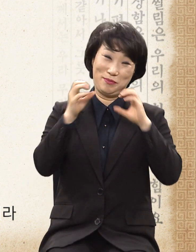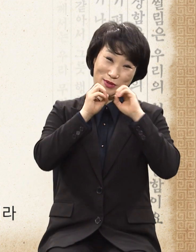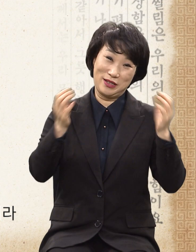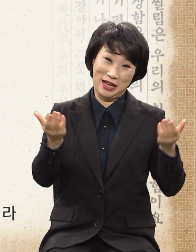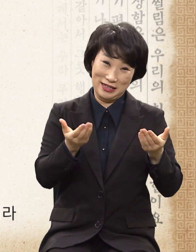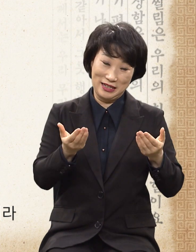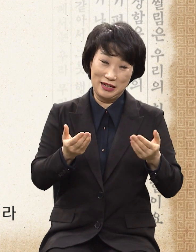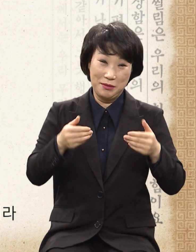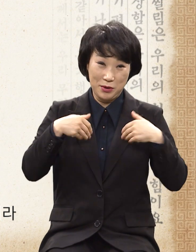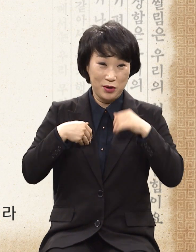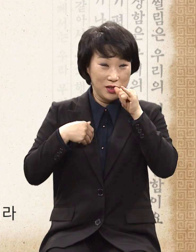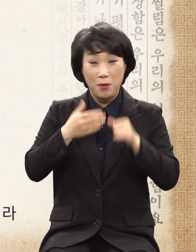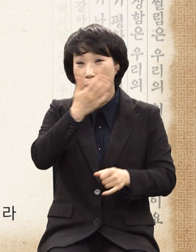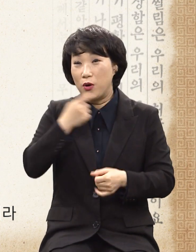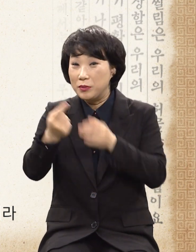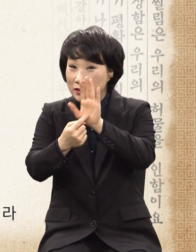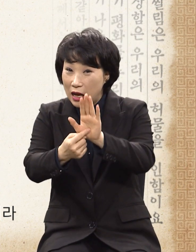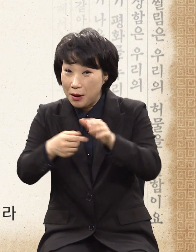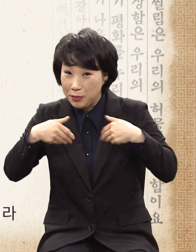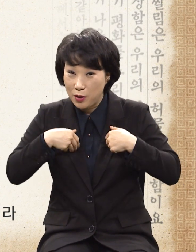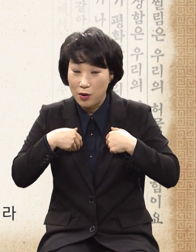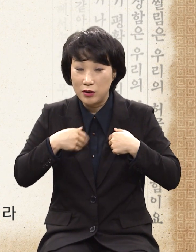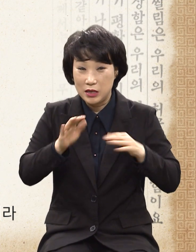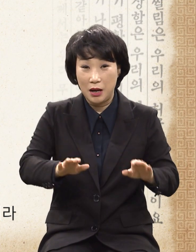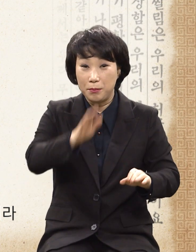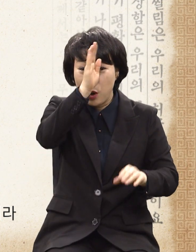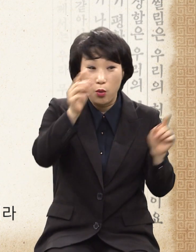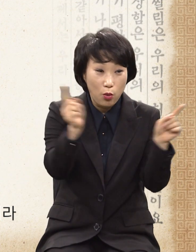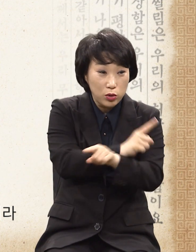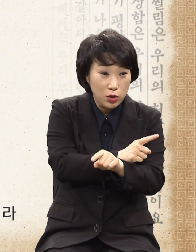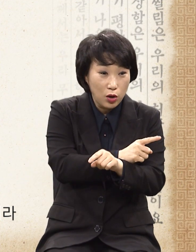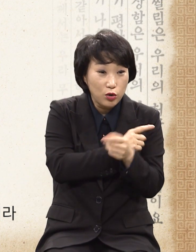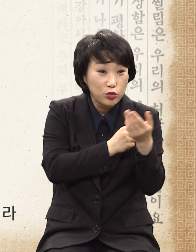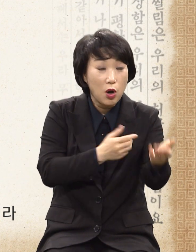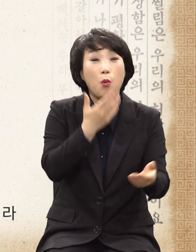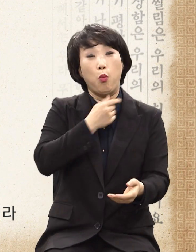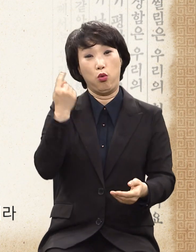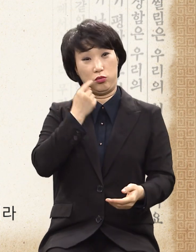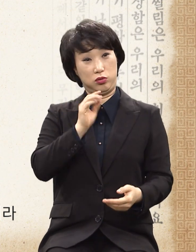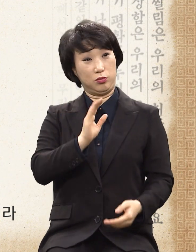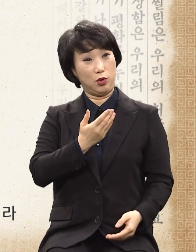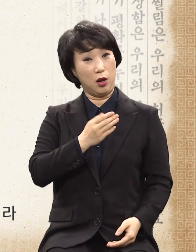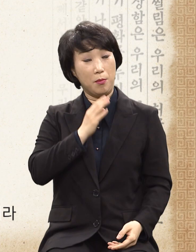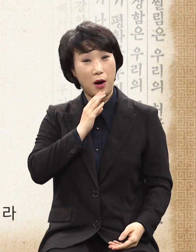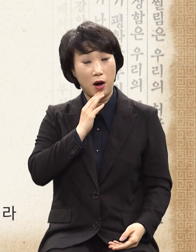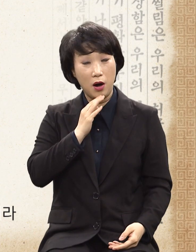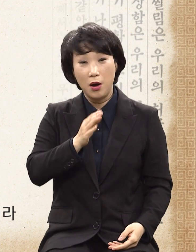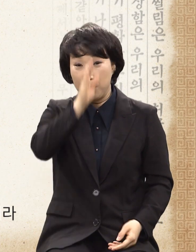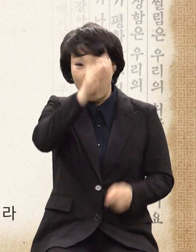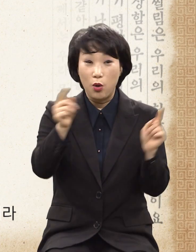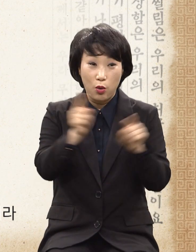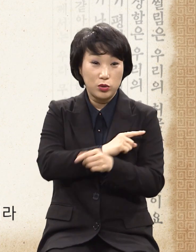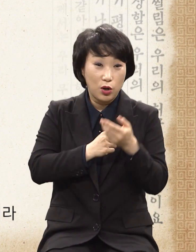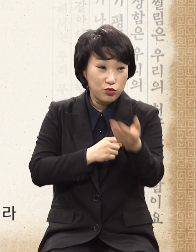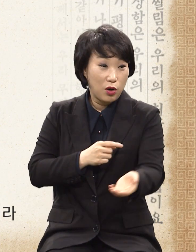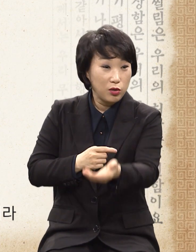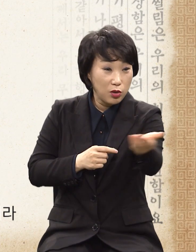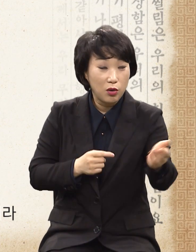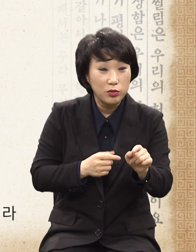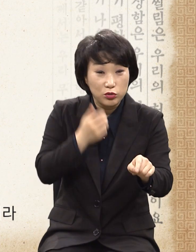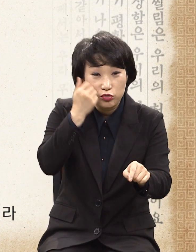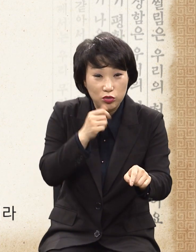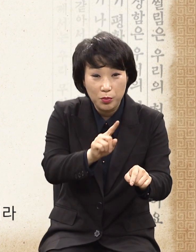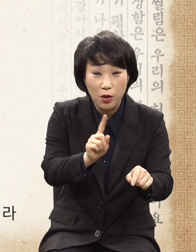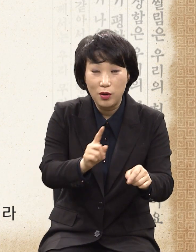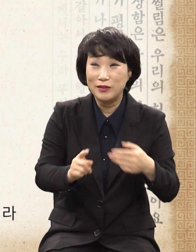복음을 나타내는 것이요. 병 고치는 거 복음입니다. 질병에서 치료받은 자는 그